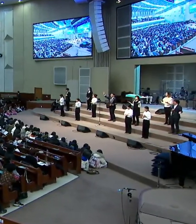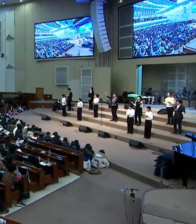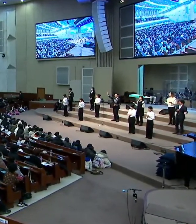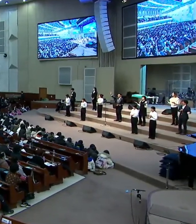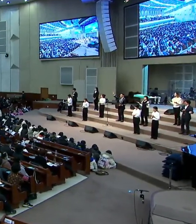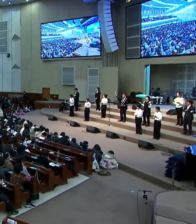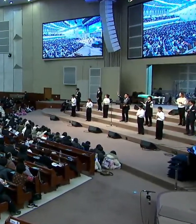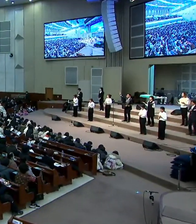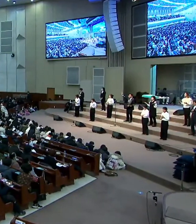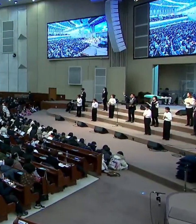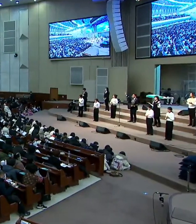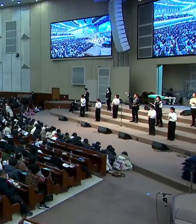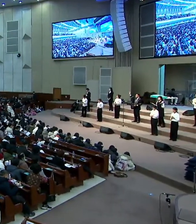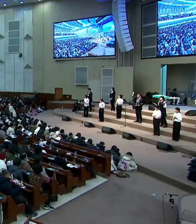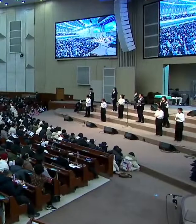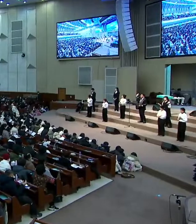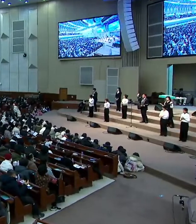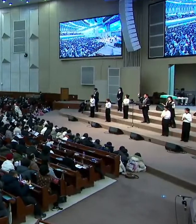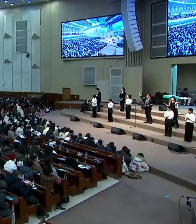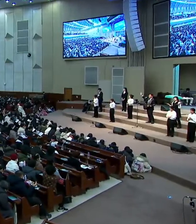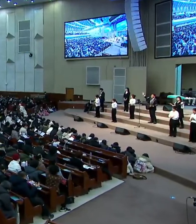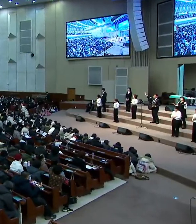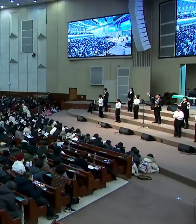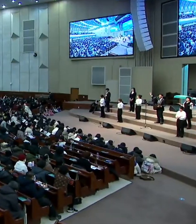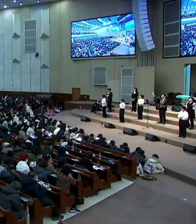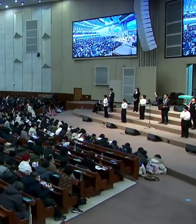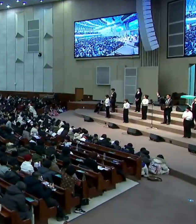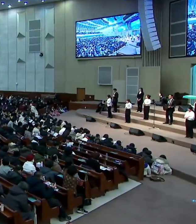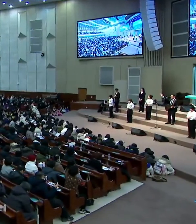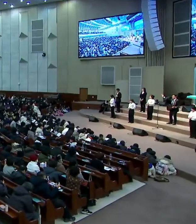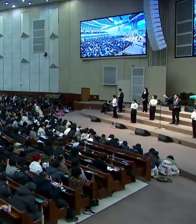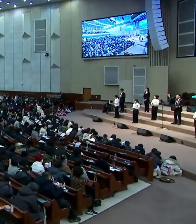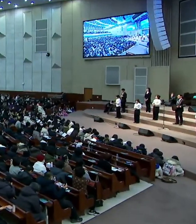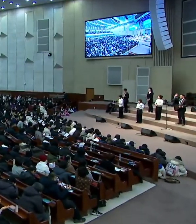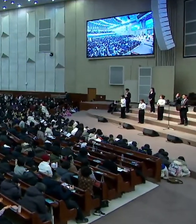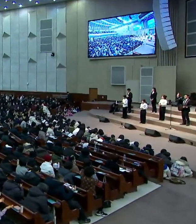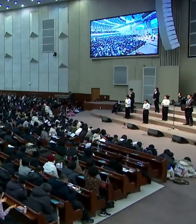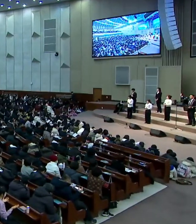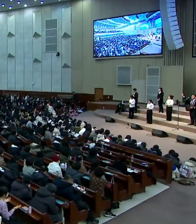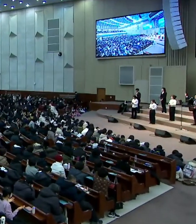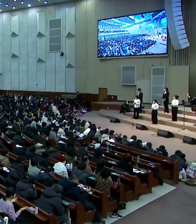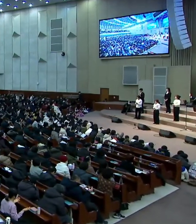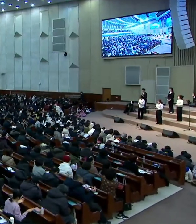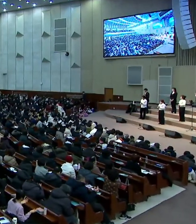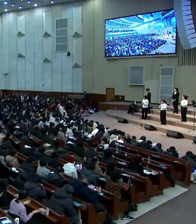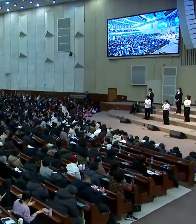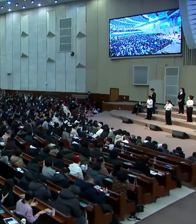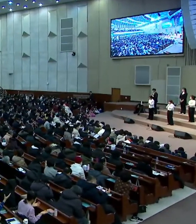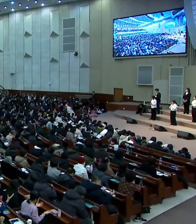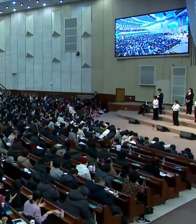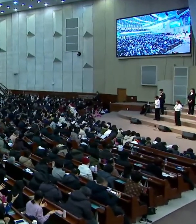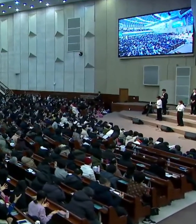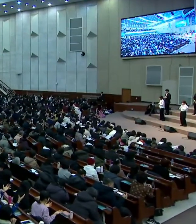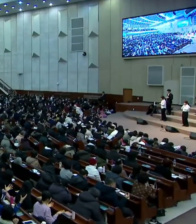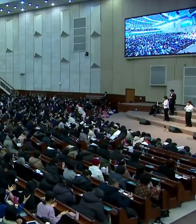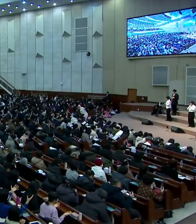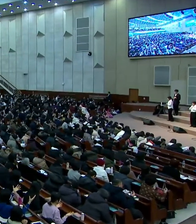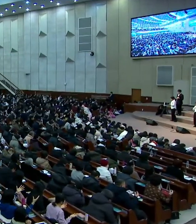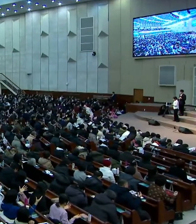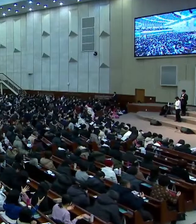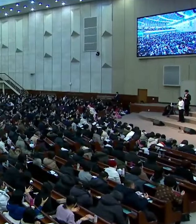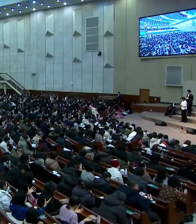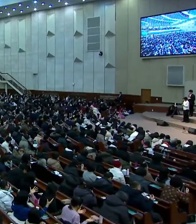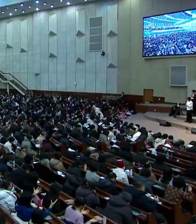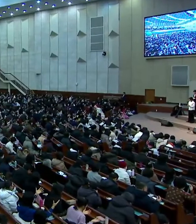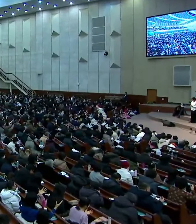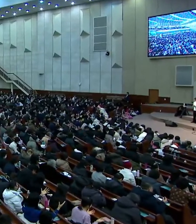우리를 붙잡아 계심을 주여 감사하며 송축하나이다. 주께서 오늘 이 새벽 우리 가운데 말씀하여 주시옵고 하나님,